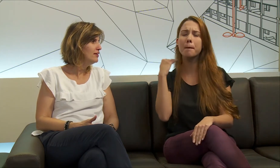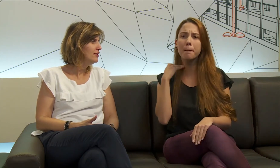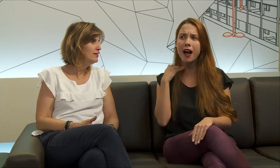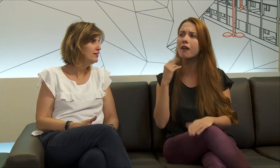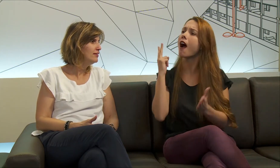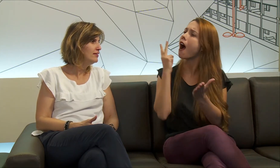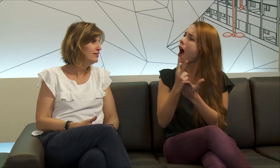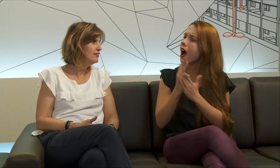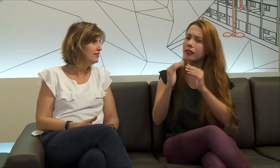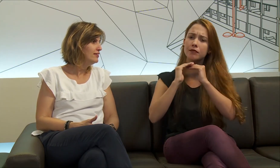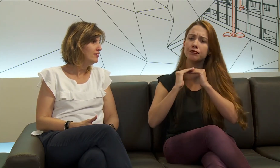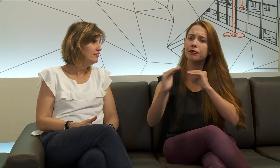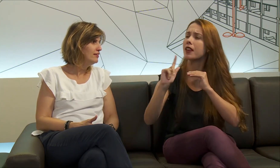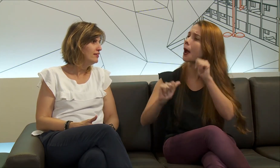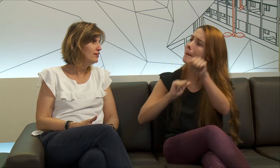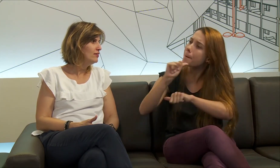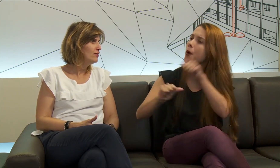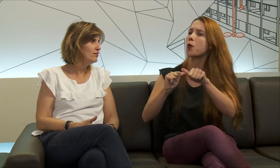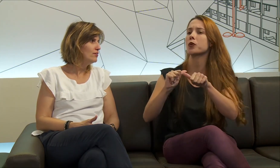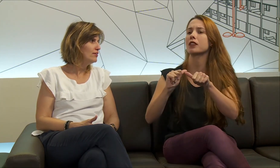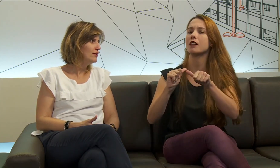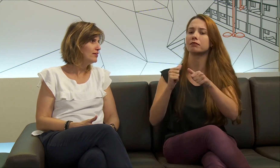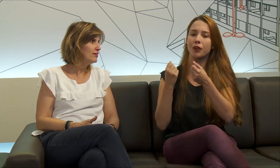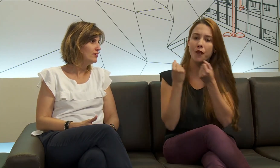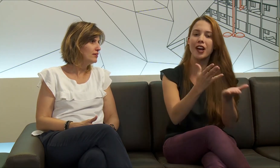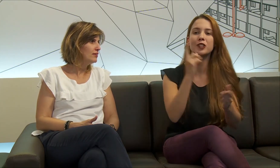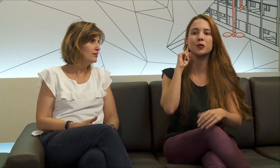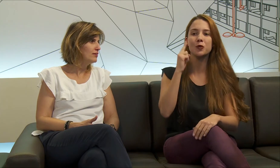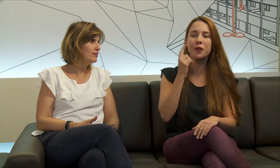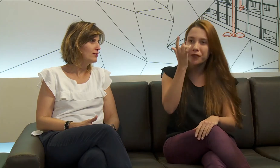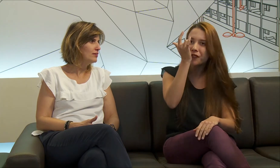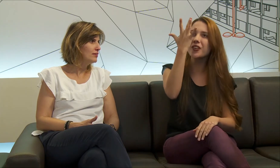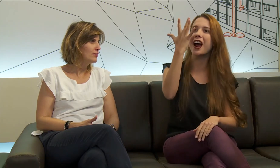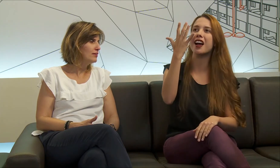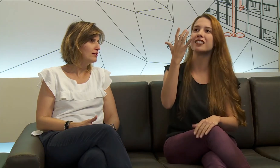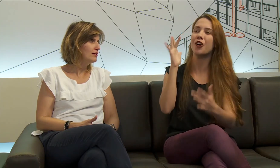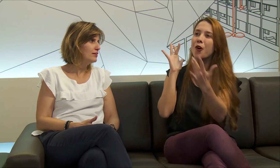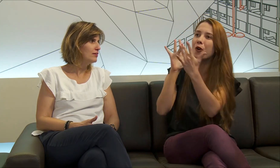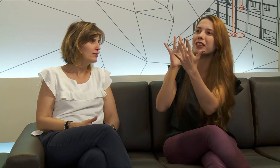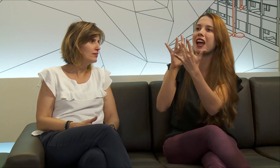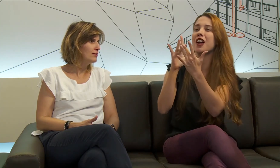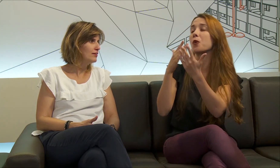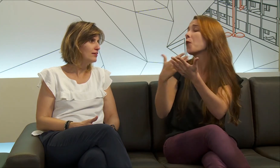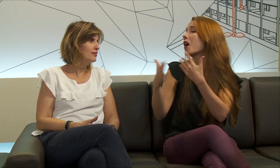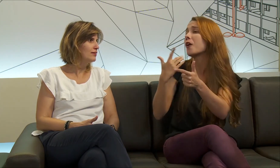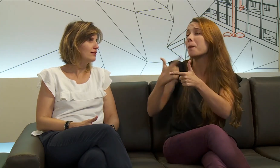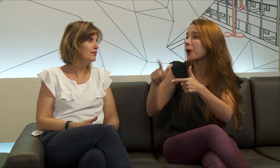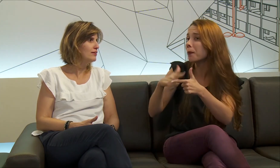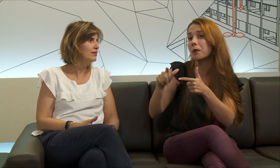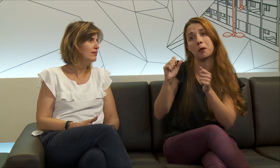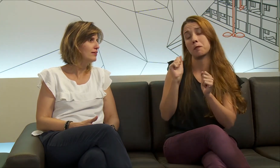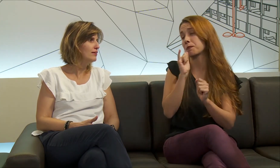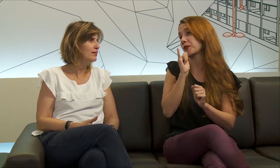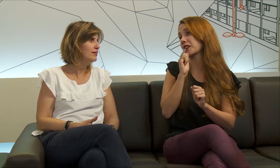disse a Mariane, a tecnologia, ela tem oferecido muitas facilidades para as